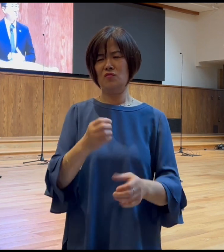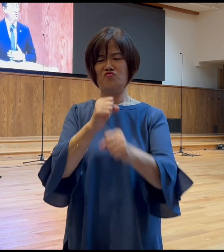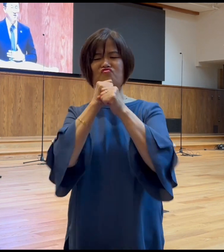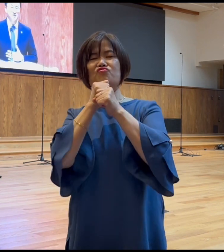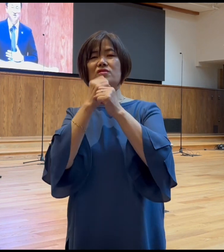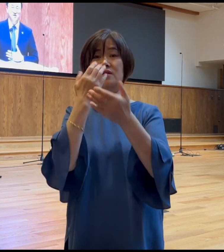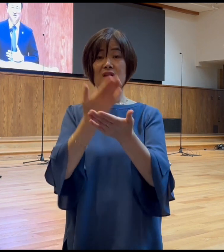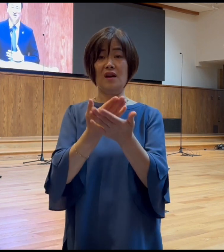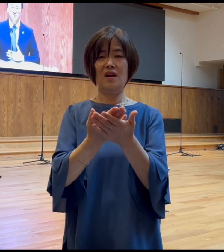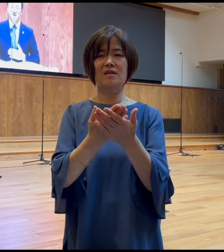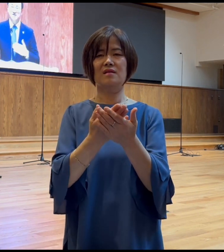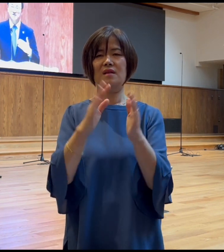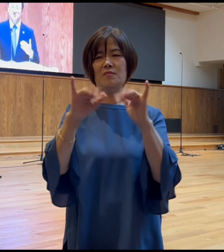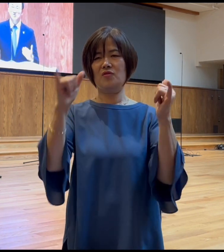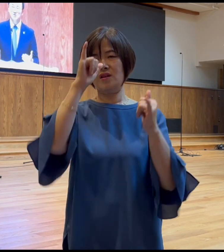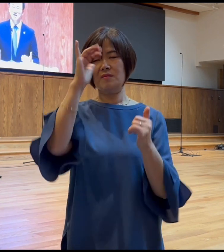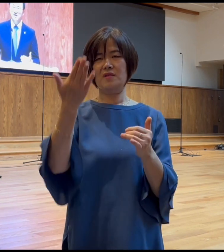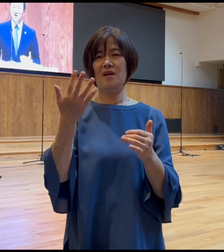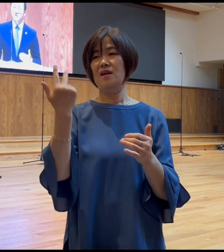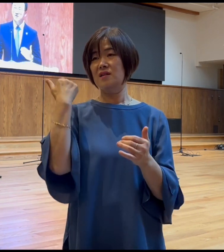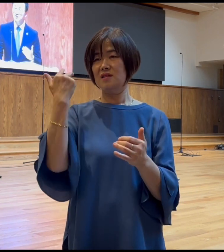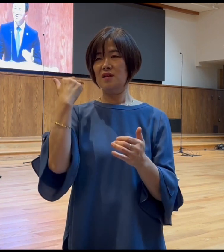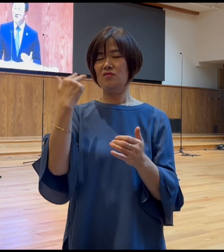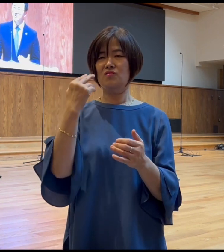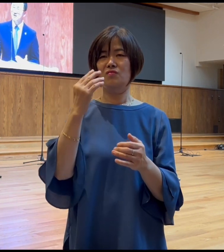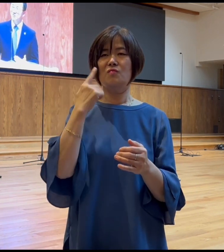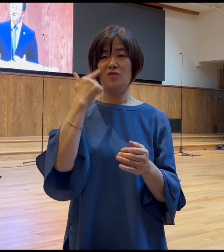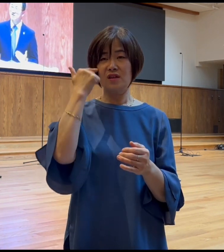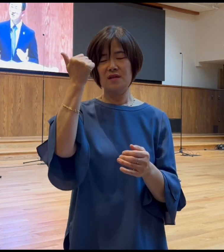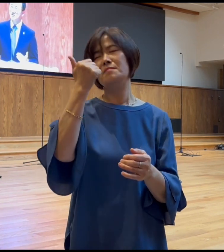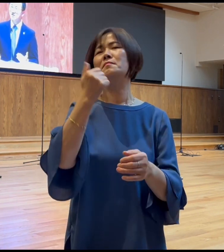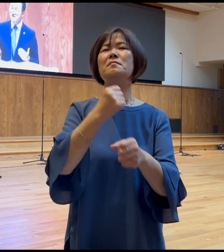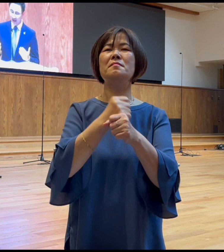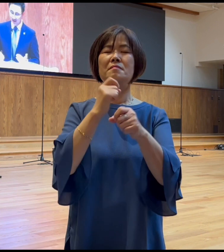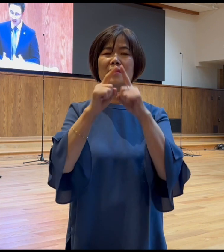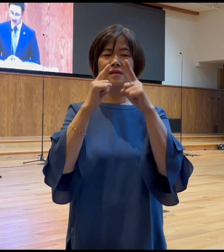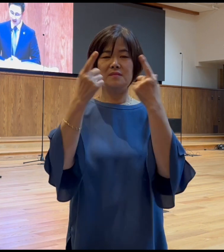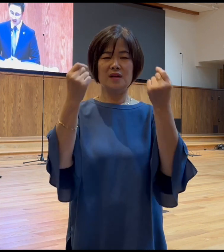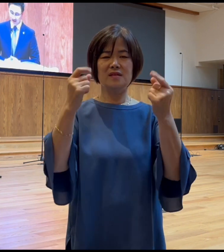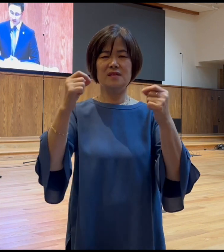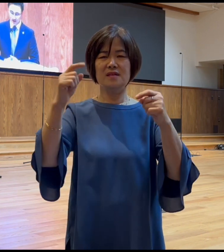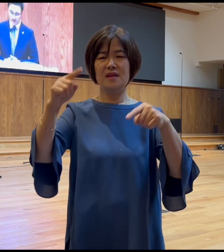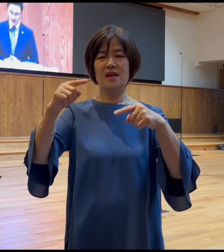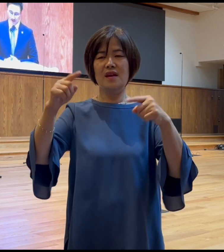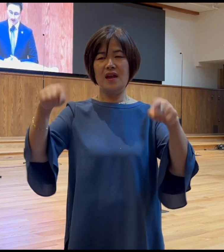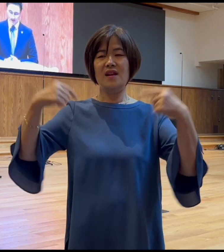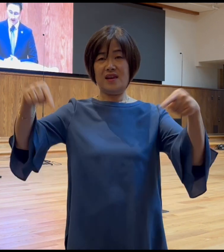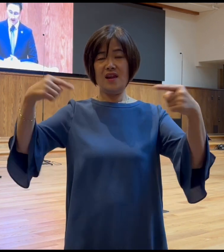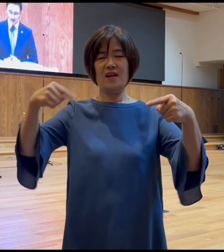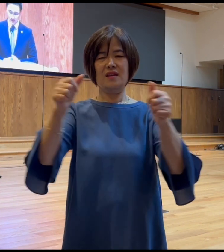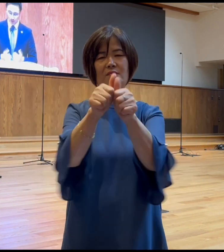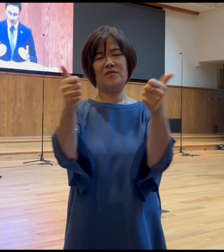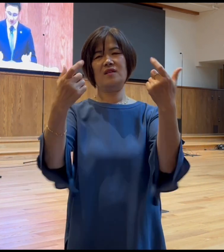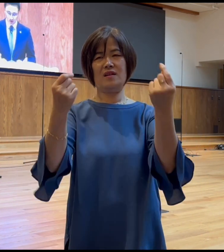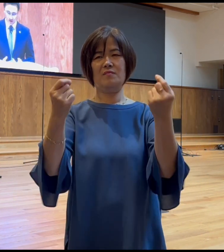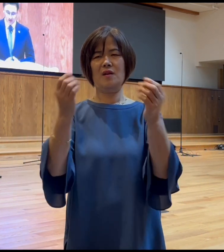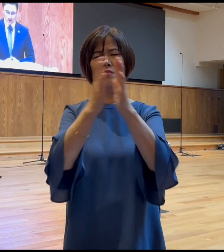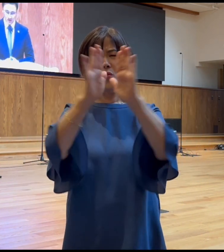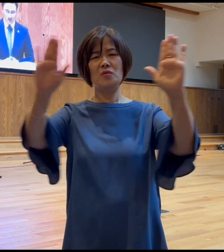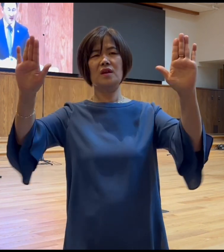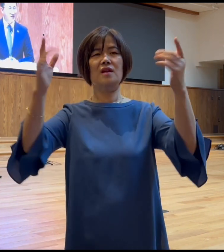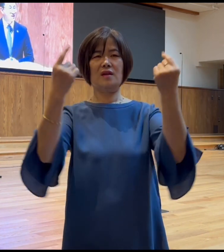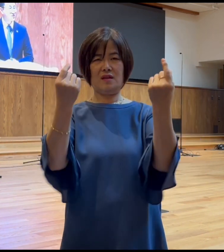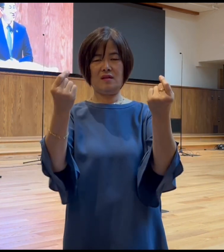했던 인물도 있었죠. 우리가 지난주 백신종 담임 목사님을 통해서 들었던 그 엘리야가 그러했습니다. 모세도